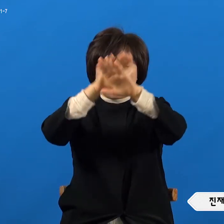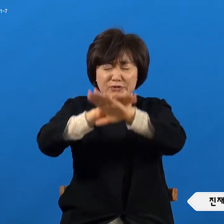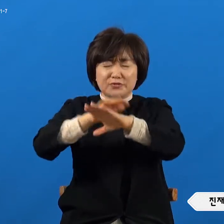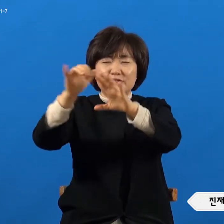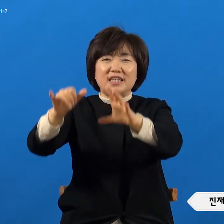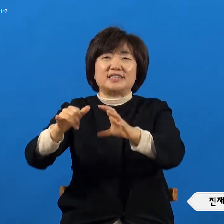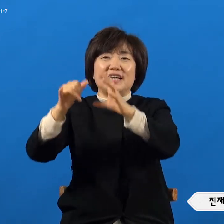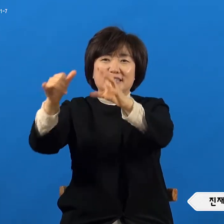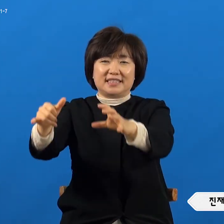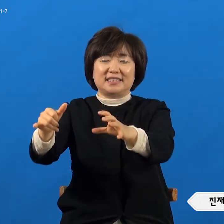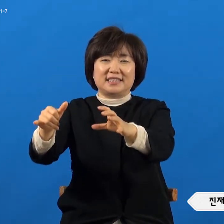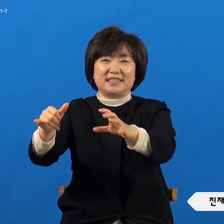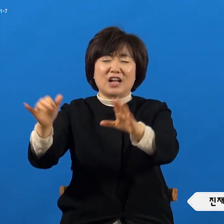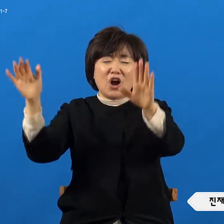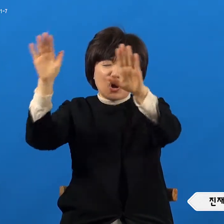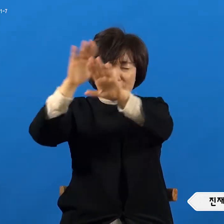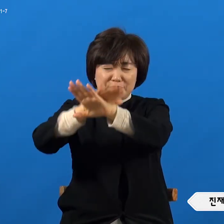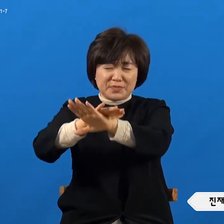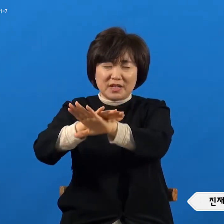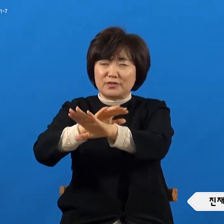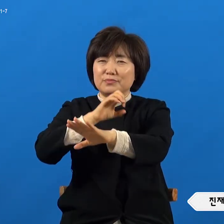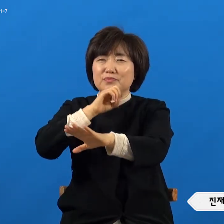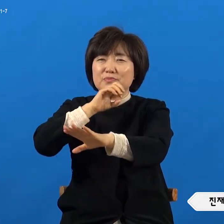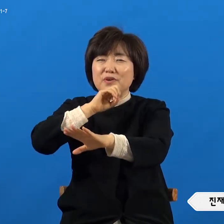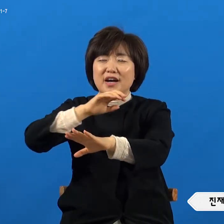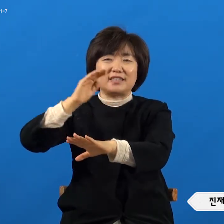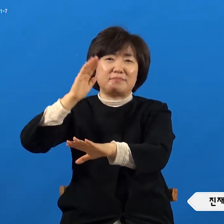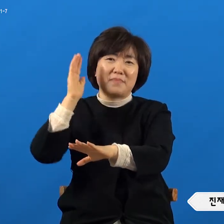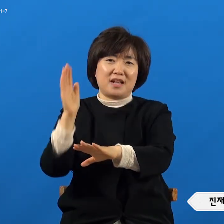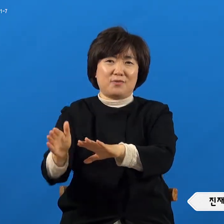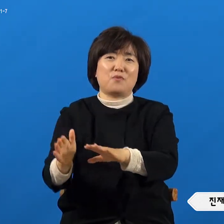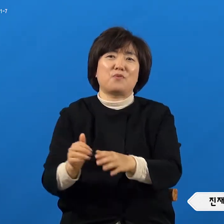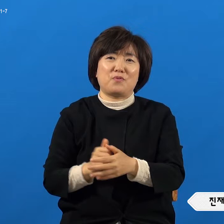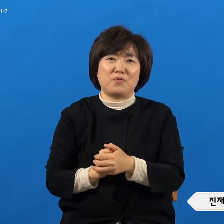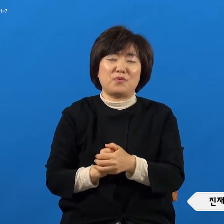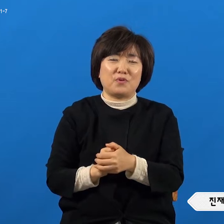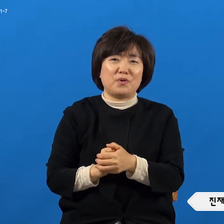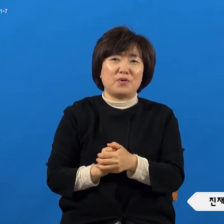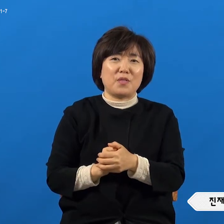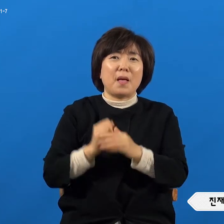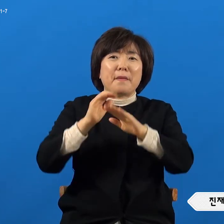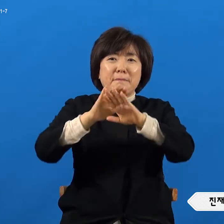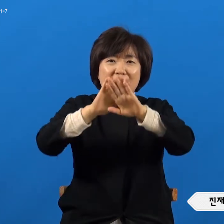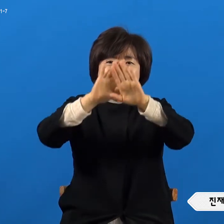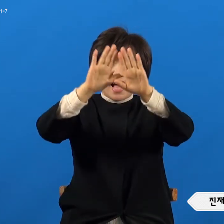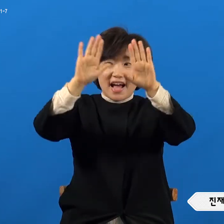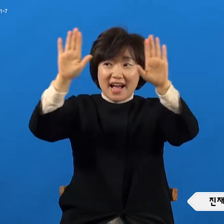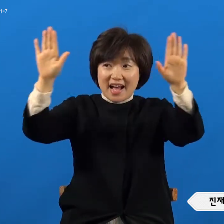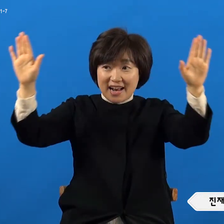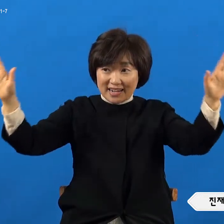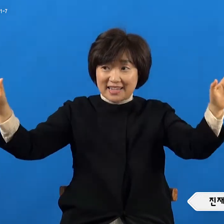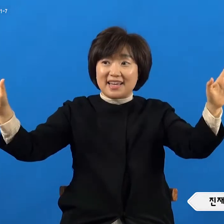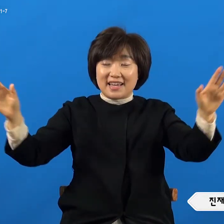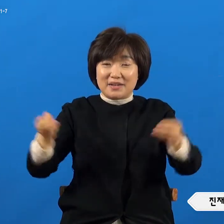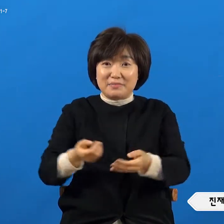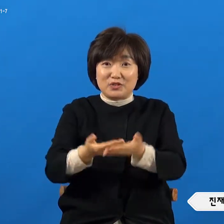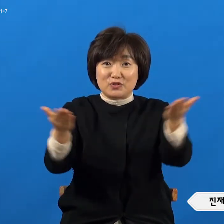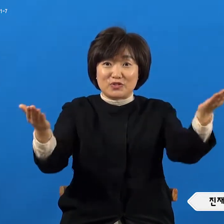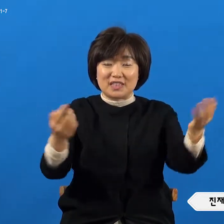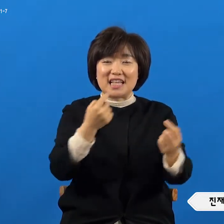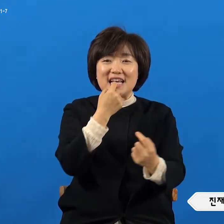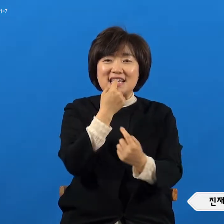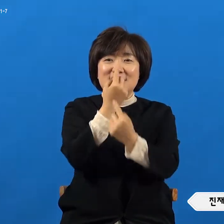세상을 어둡다고 불평하지 말고 밝히 비추는 한